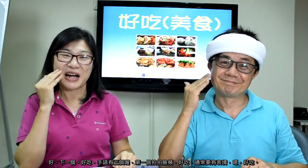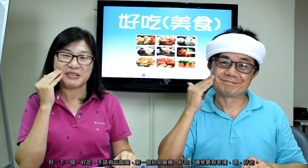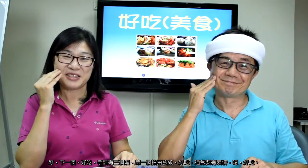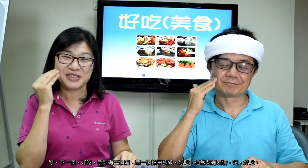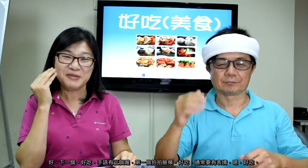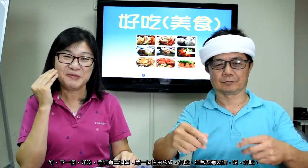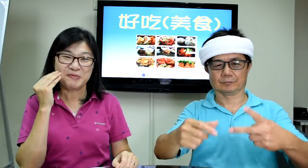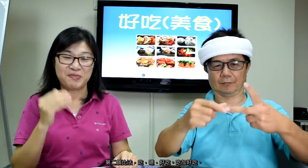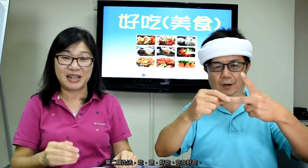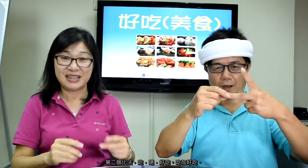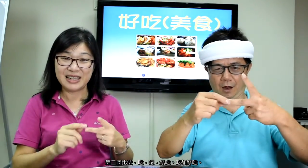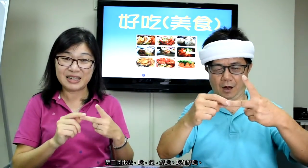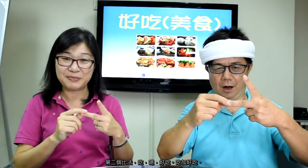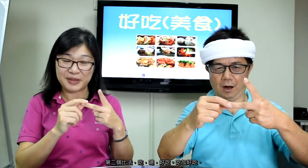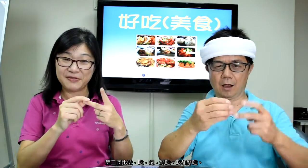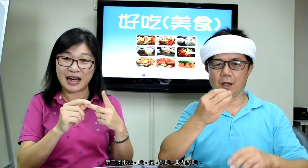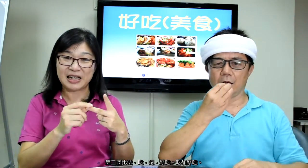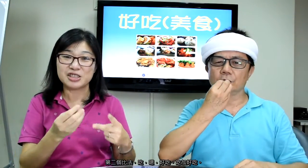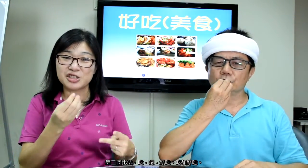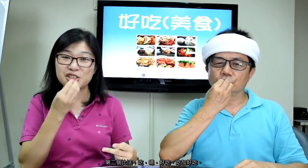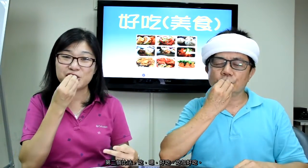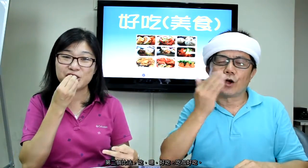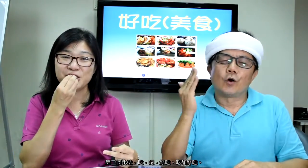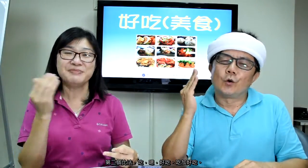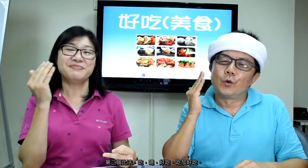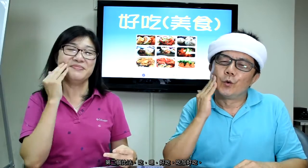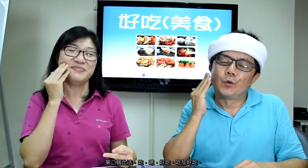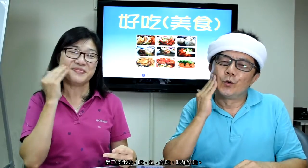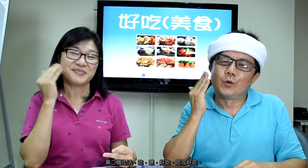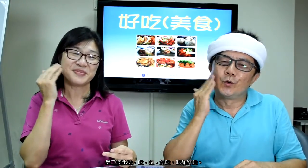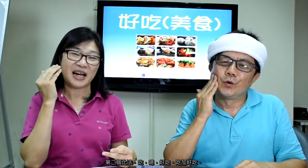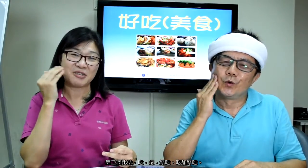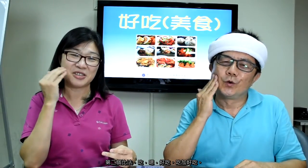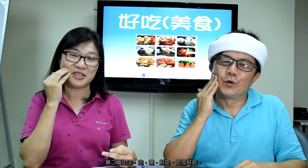好吃。第二个笔法，吃，好吃。